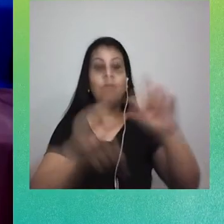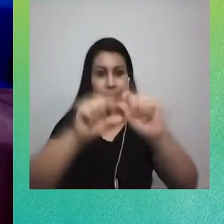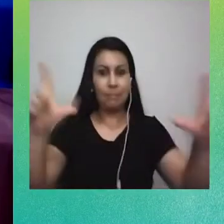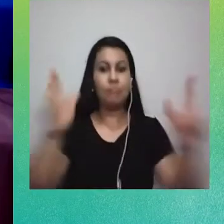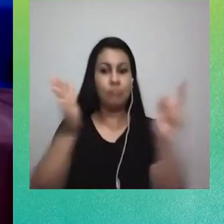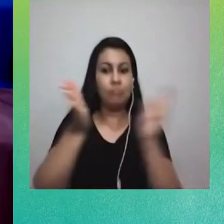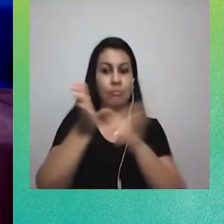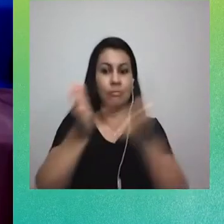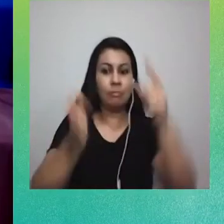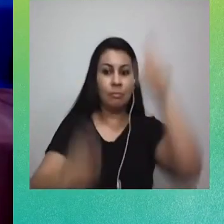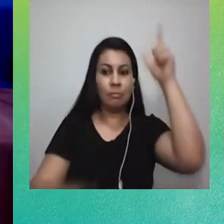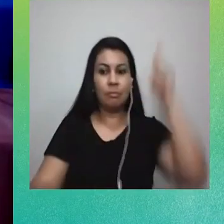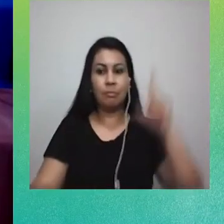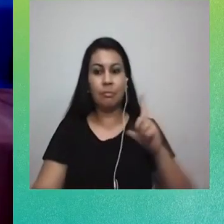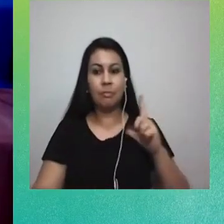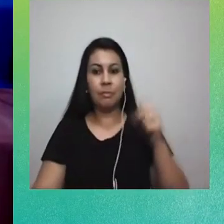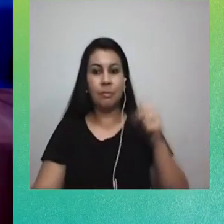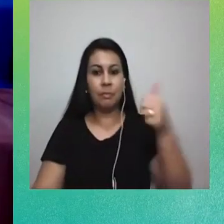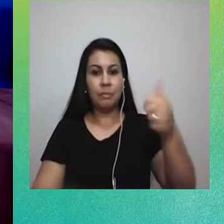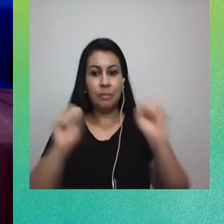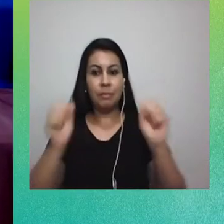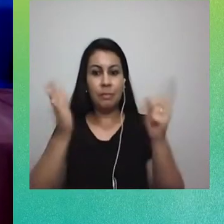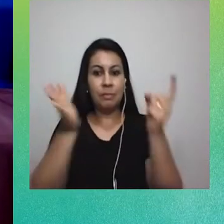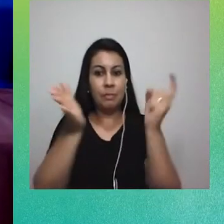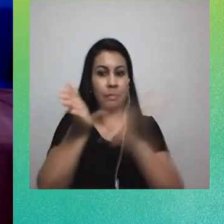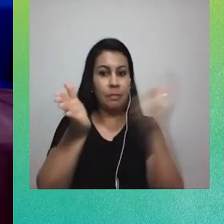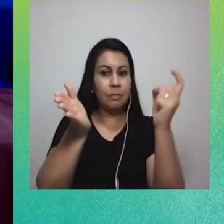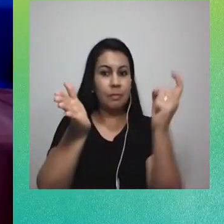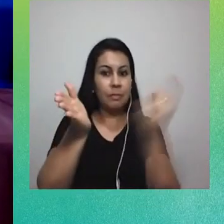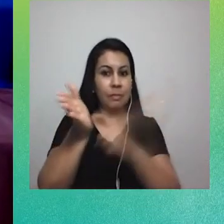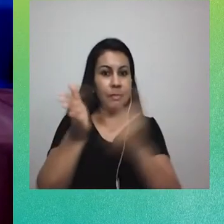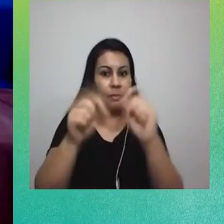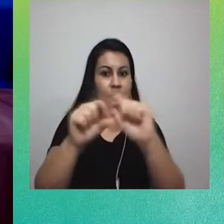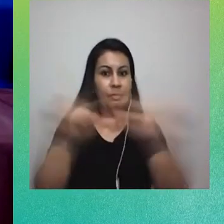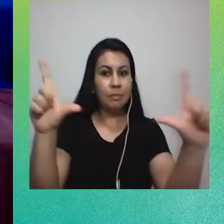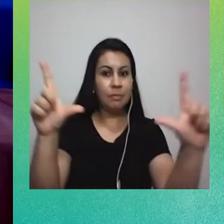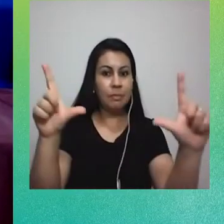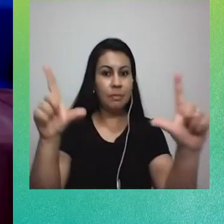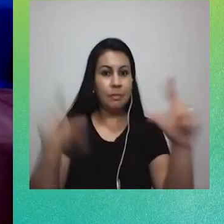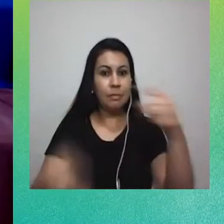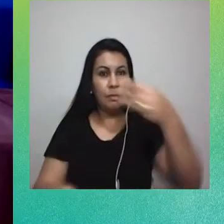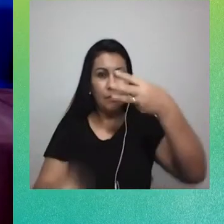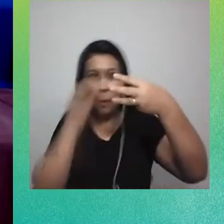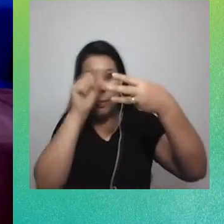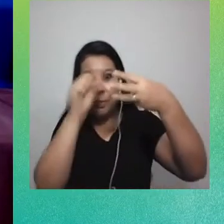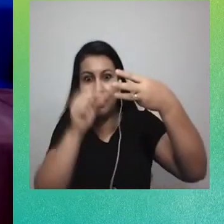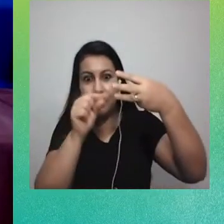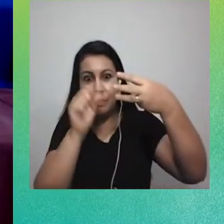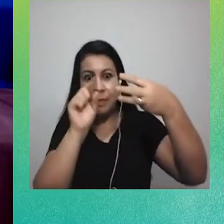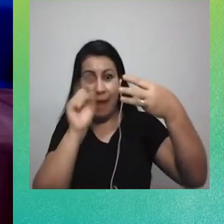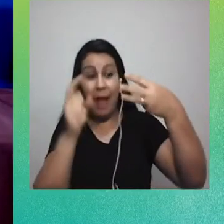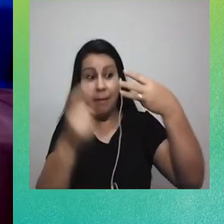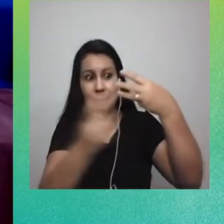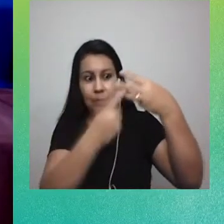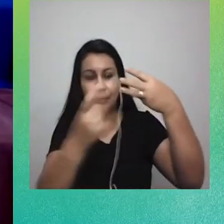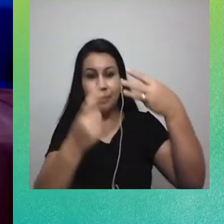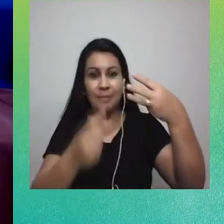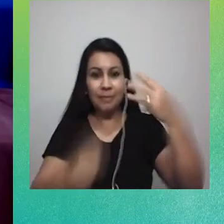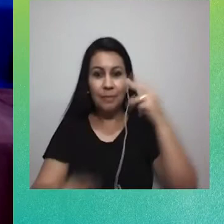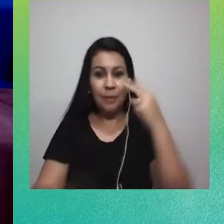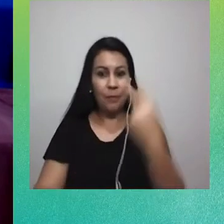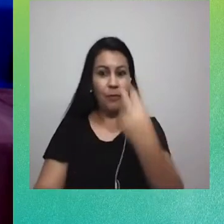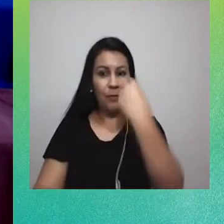Ô, Rachel, você deve fixar a Lidiane. Você vai nos três pontinhos e fixa a Lidiane, a imagem dela vai ficar maior. Isso, Rachel.